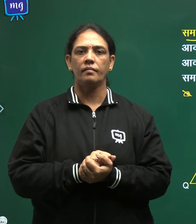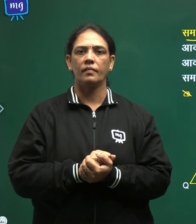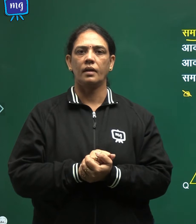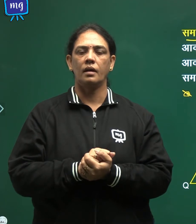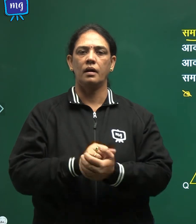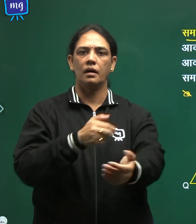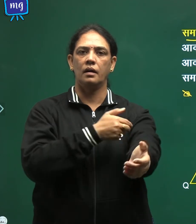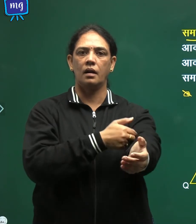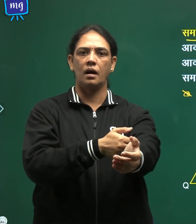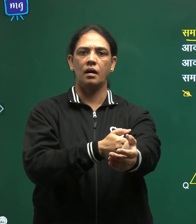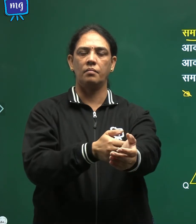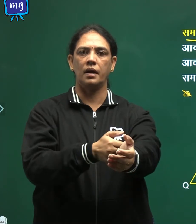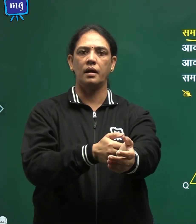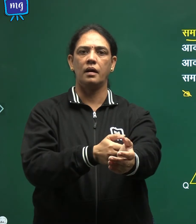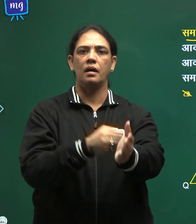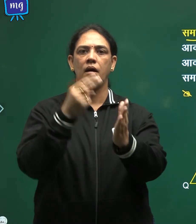समरूपता।